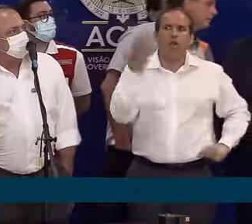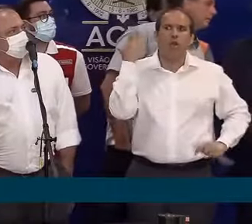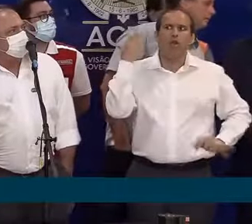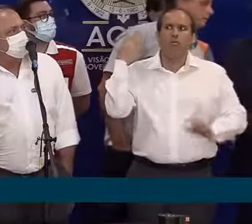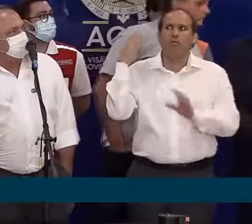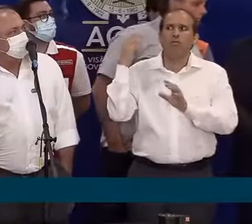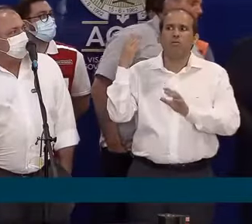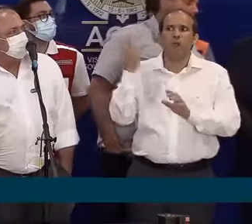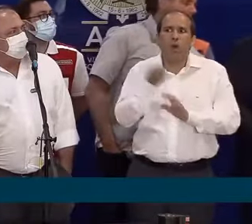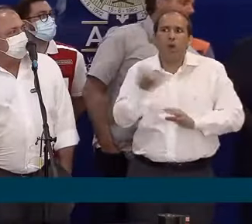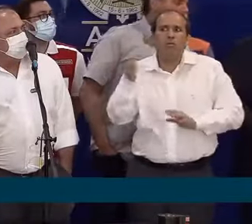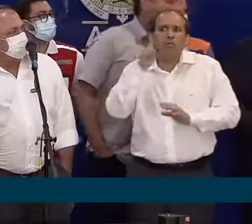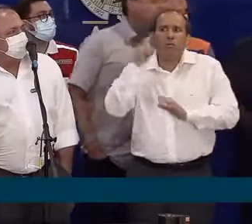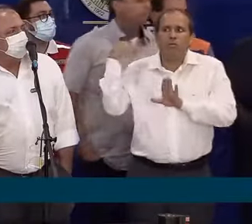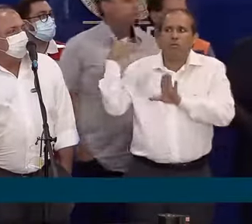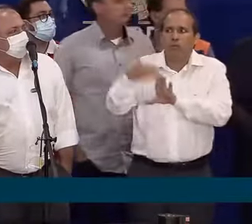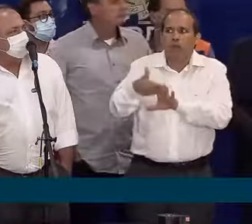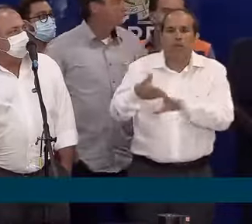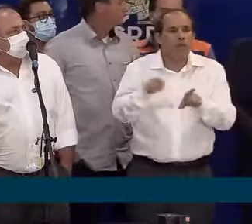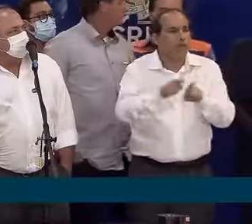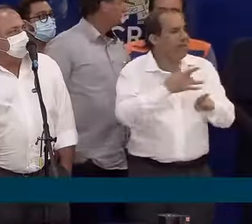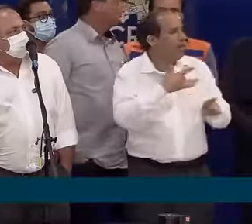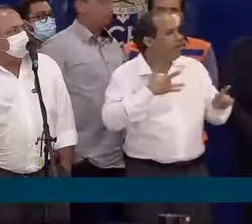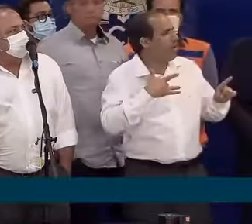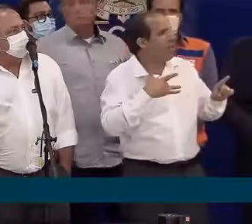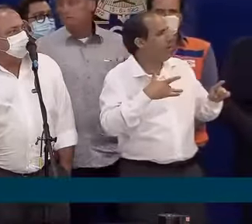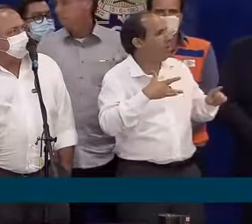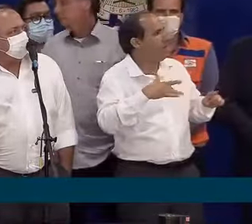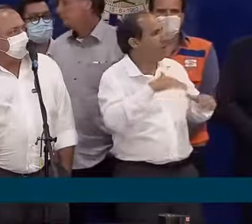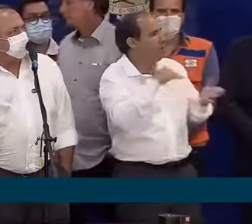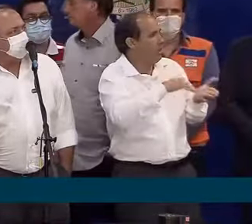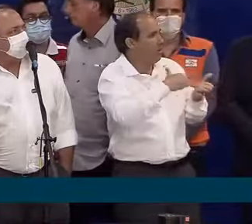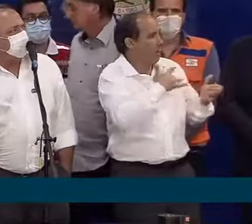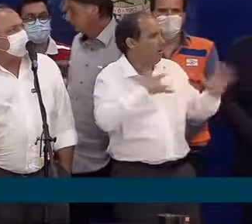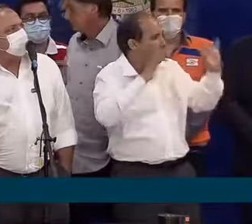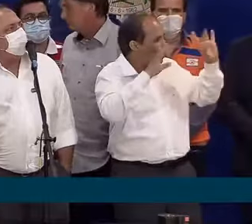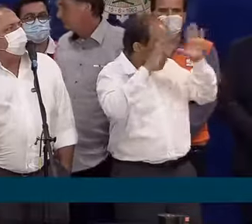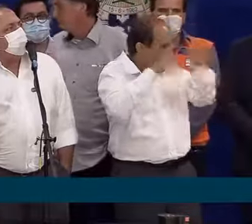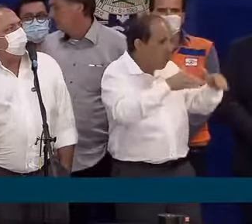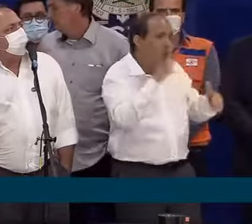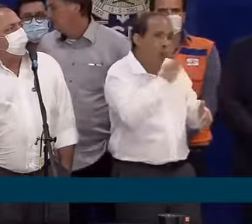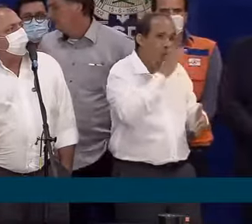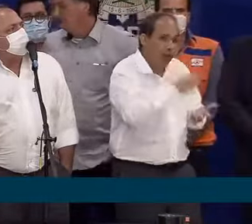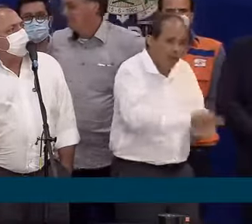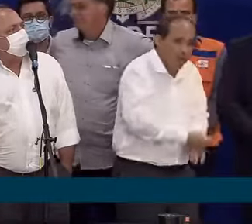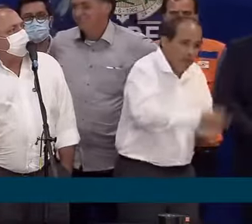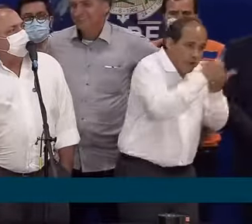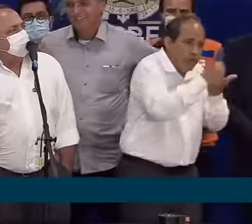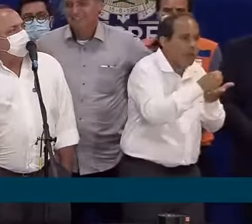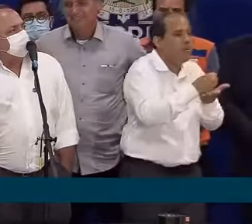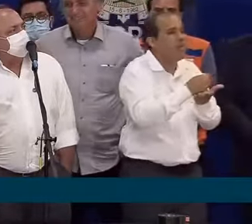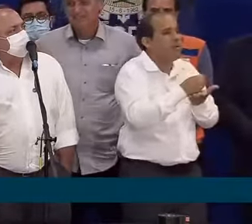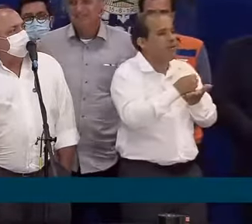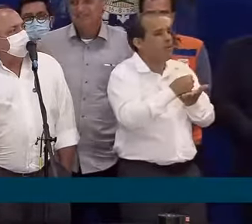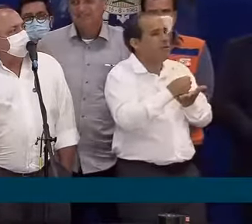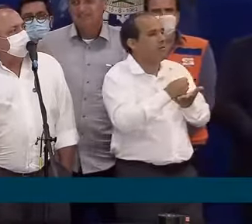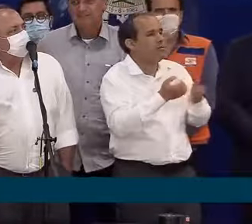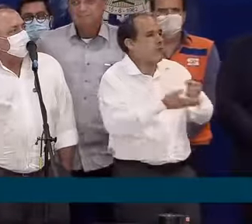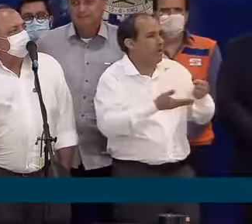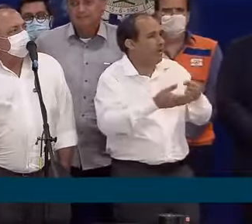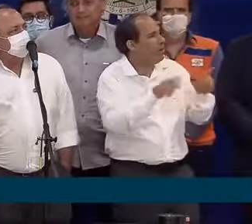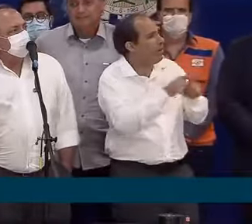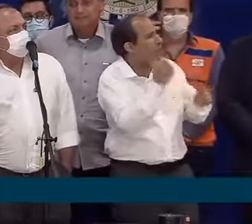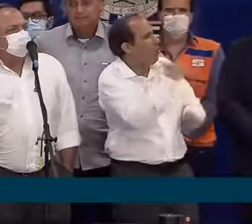o meu secretário de Saúde especializada, de atendimento primário, Rafael, também o general